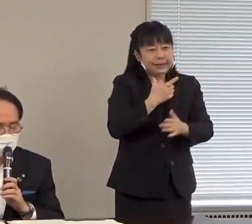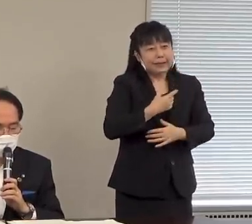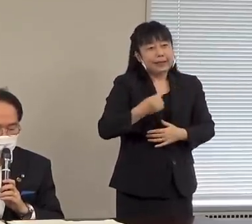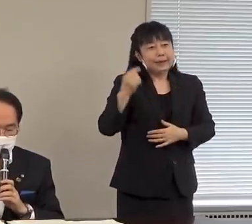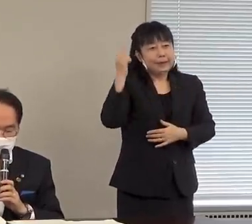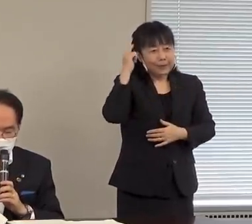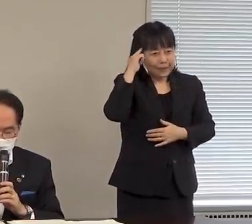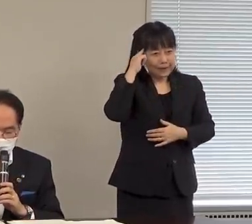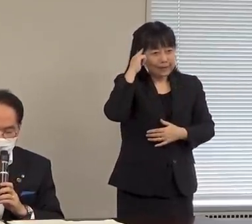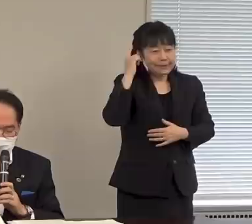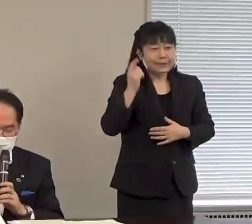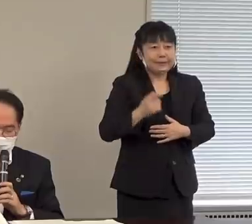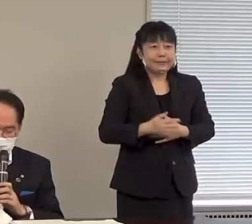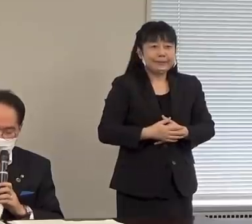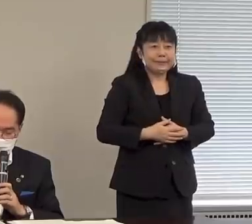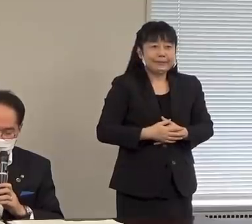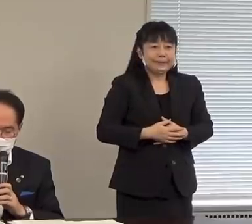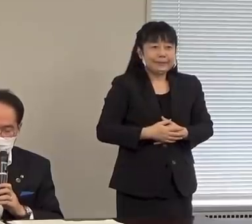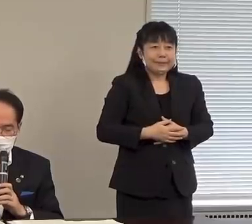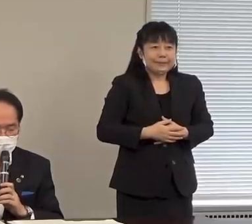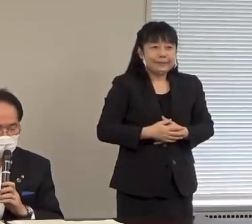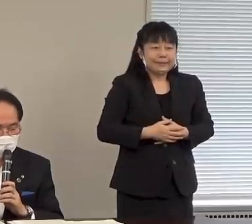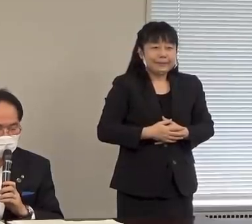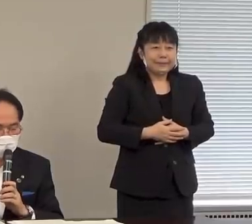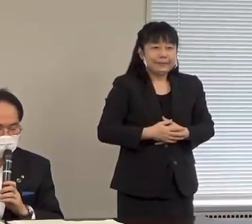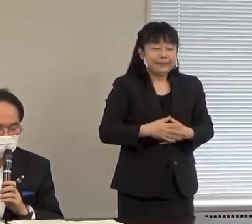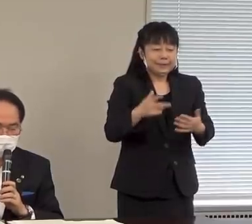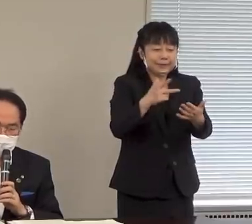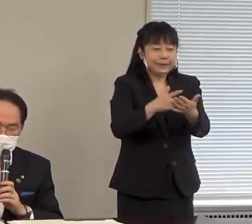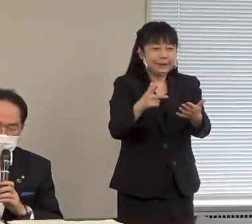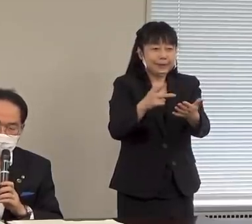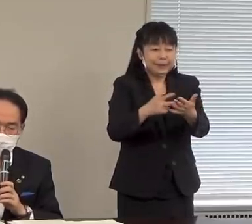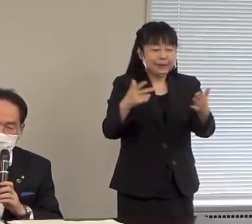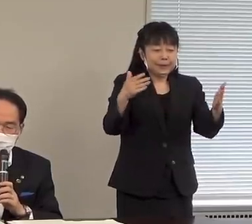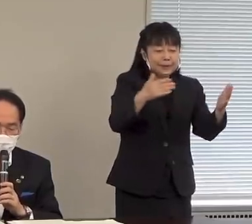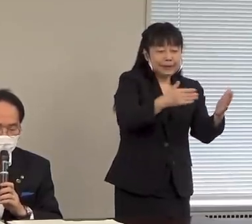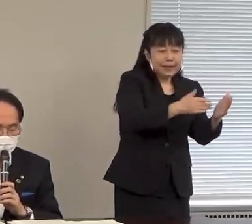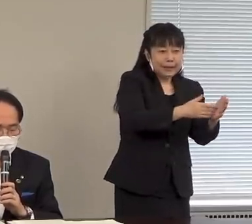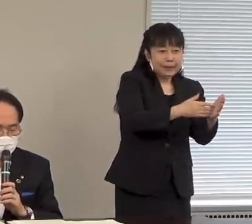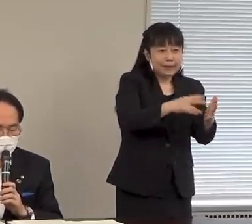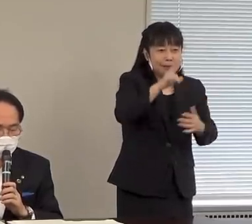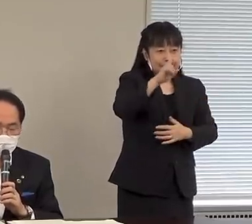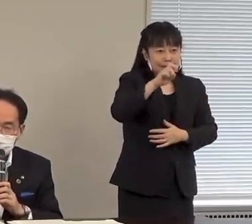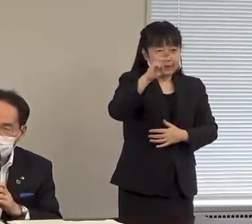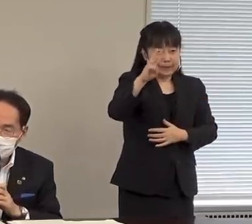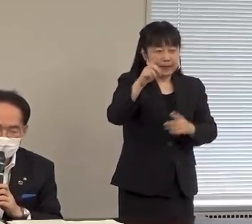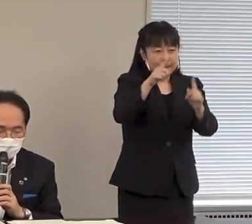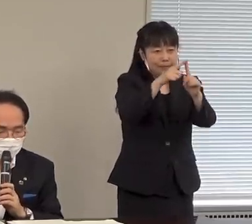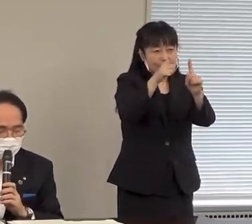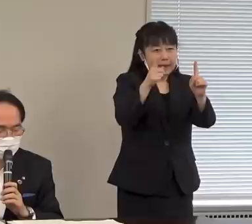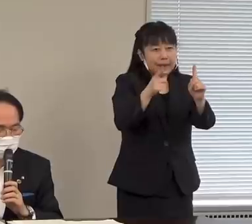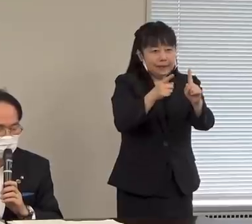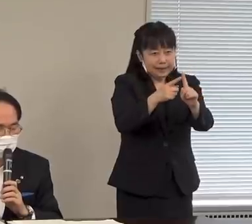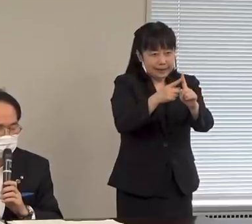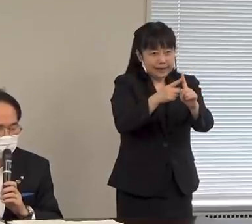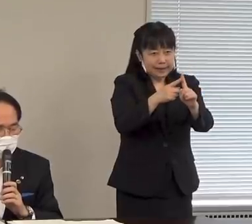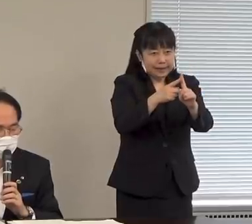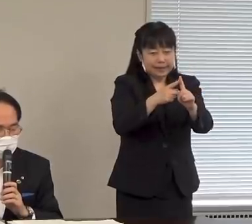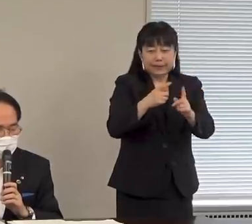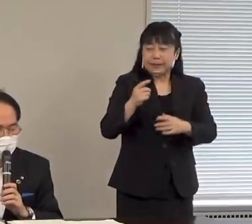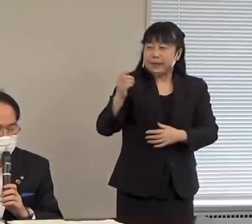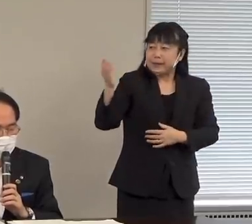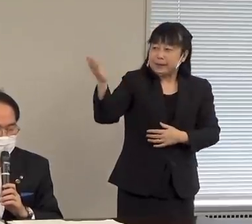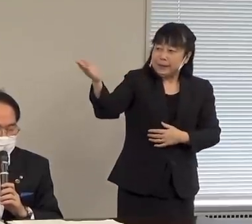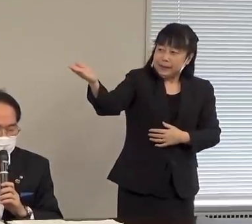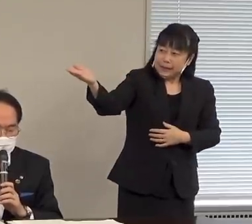なお、この資料の今回23ページ一番最後のページに資料2として、このパネルに、ありますのと